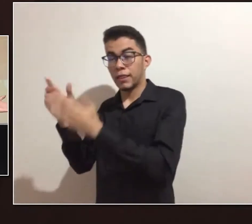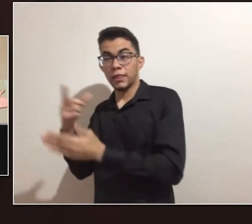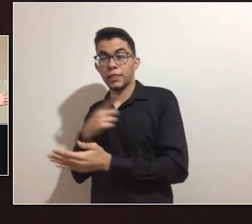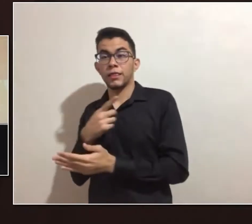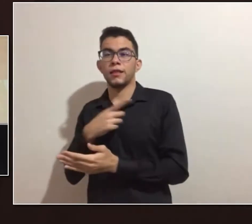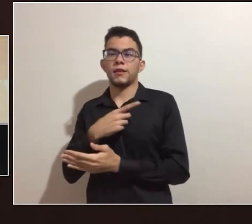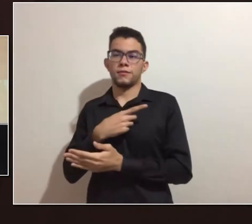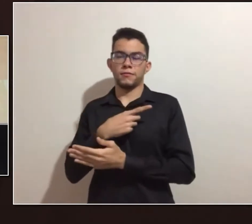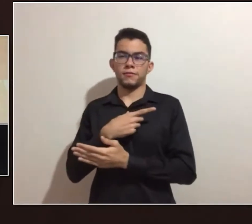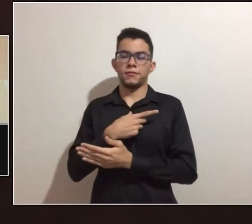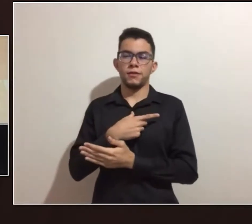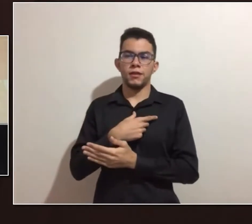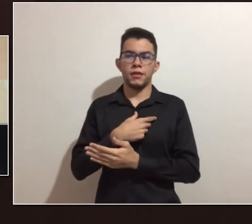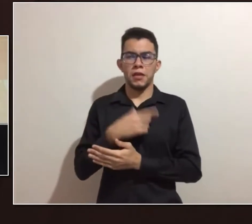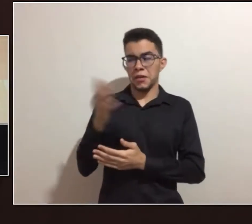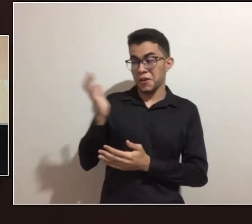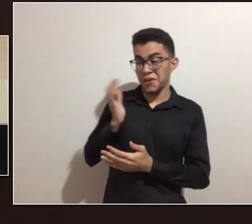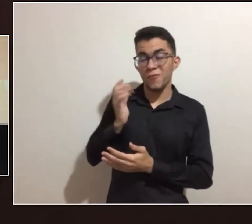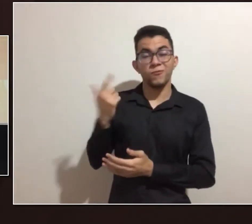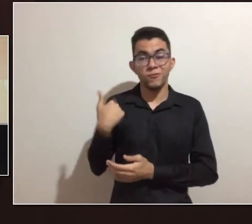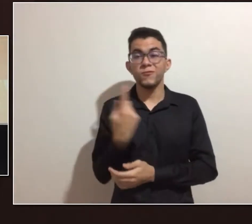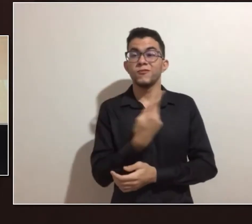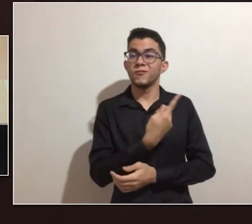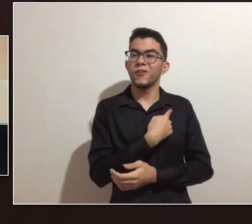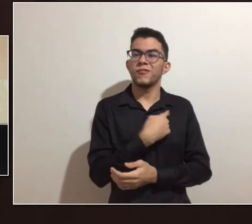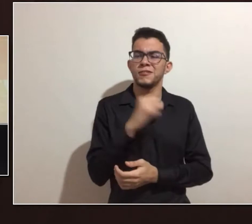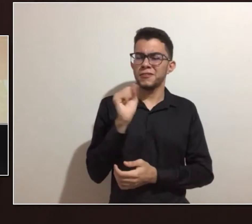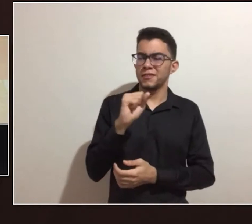ricos? Aleluia. Então